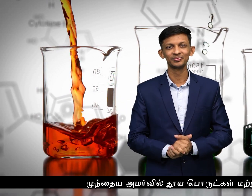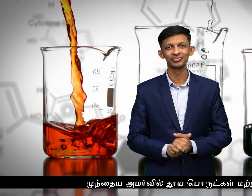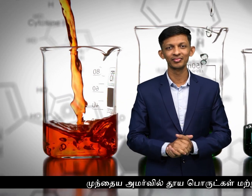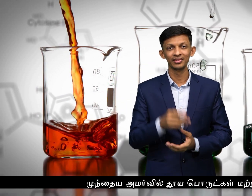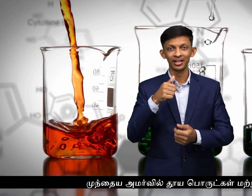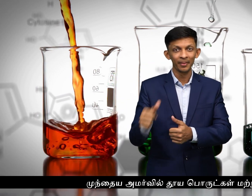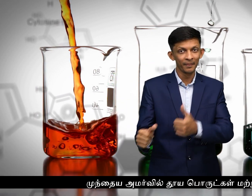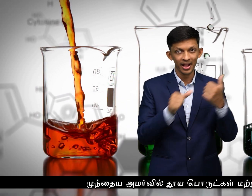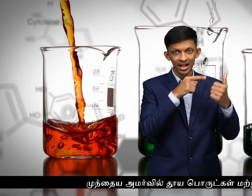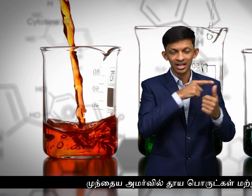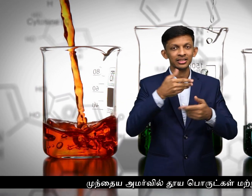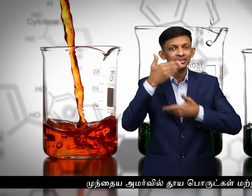அமர்வில் தூய பொருட்கள் மற்றும்